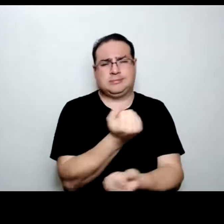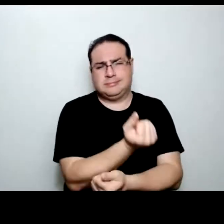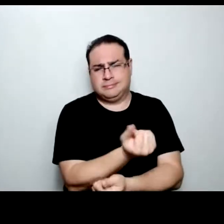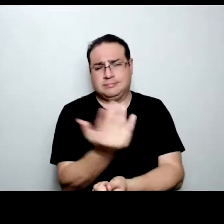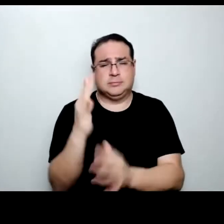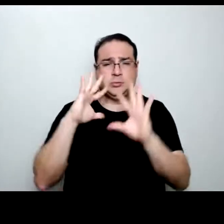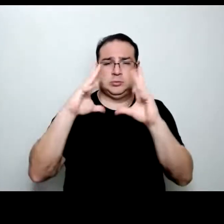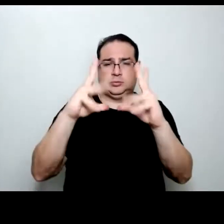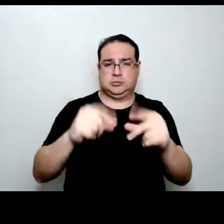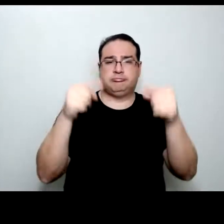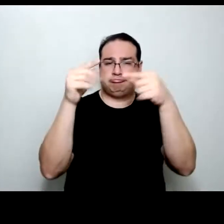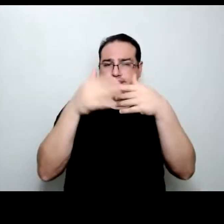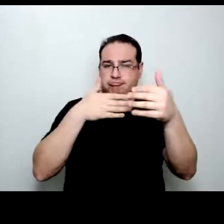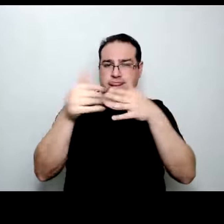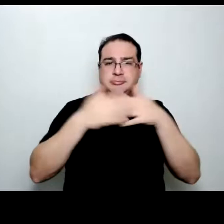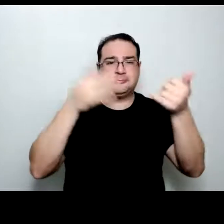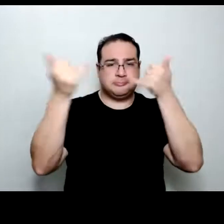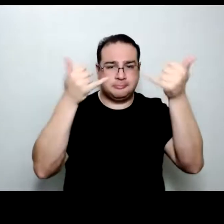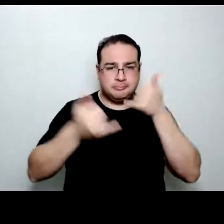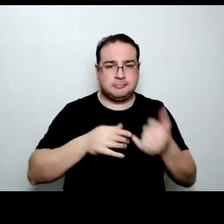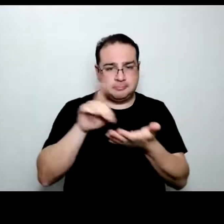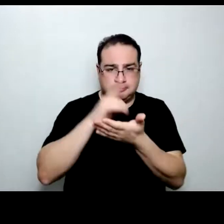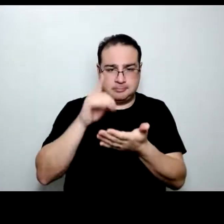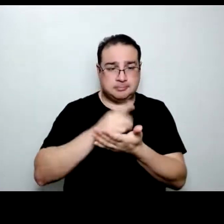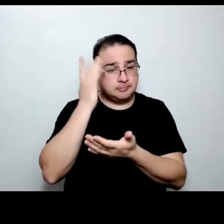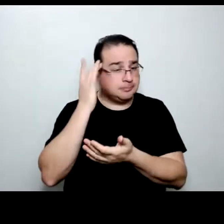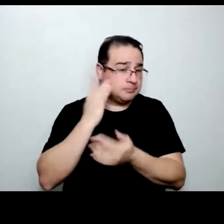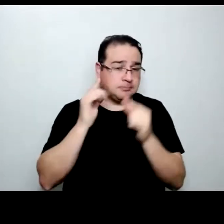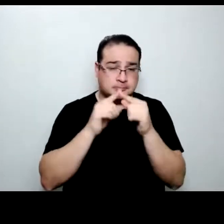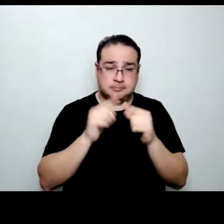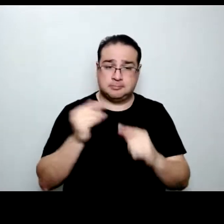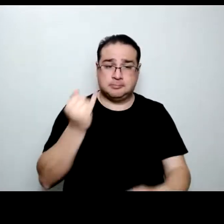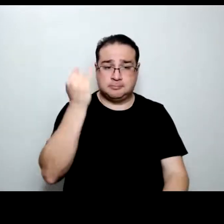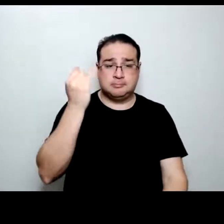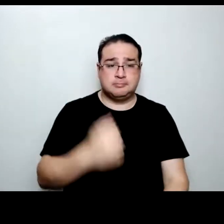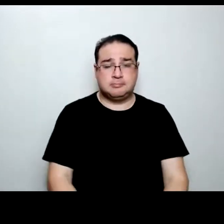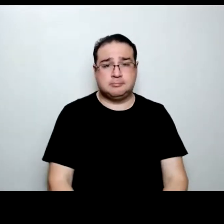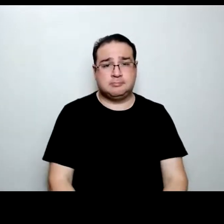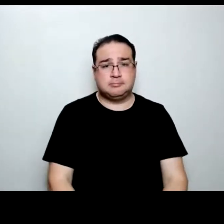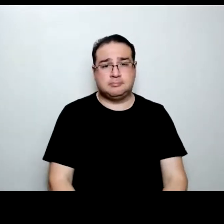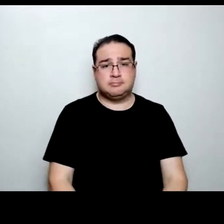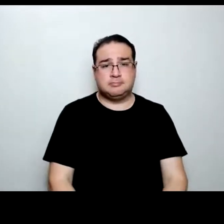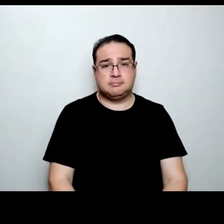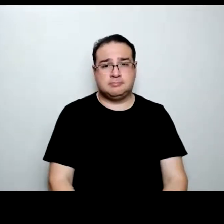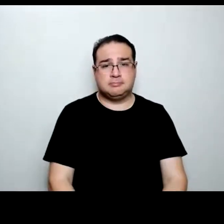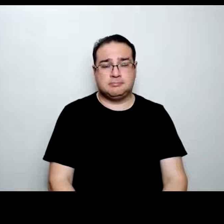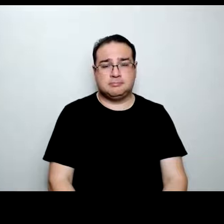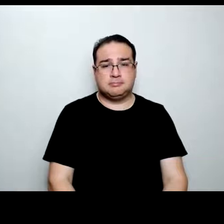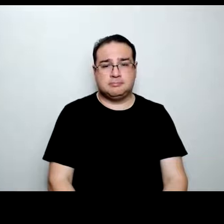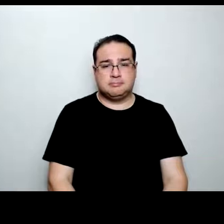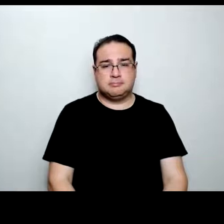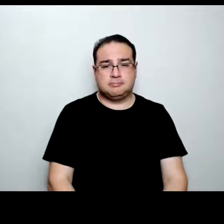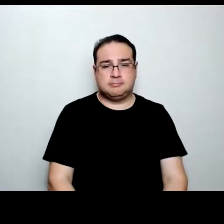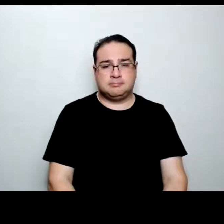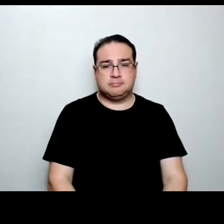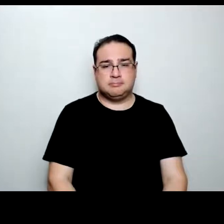qualquer informação que o dicionarista julgar conveniente. E tudo isso de